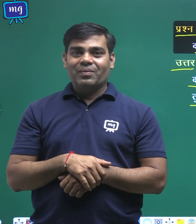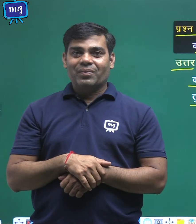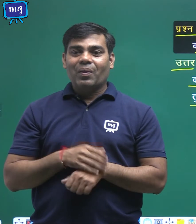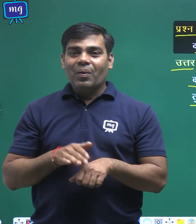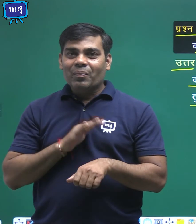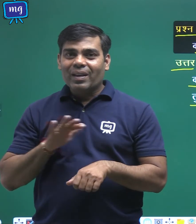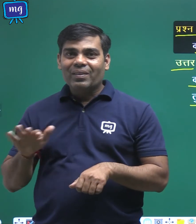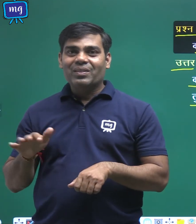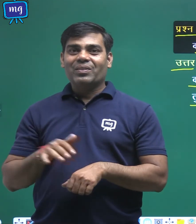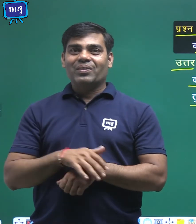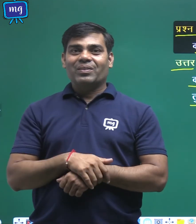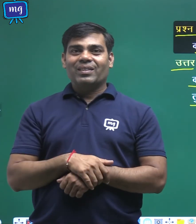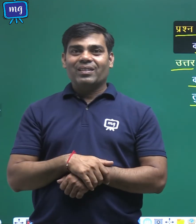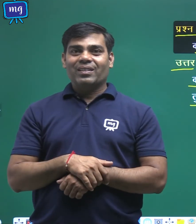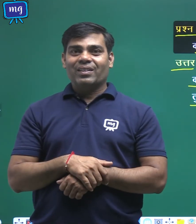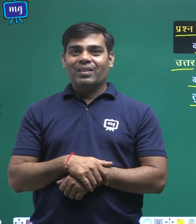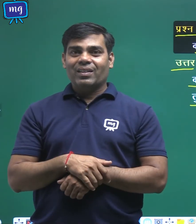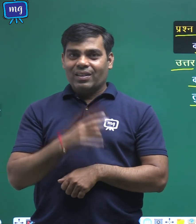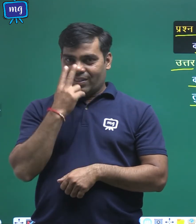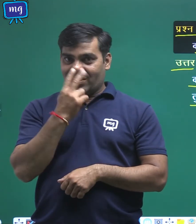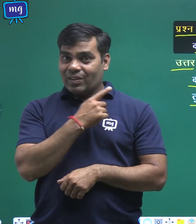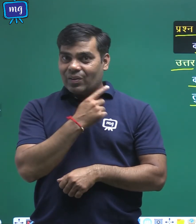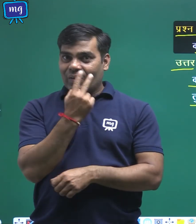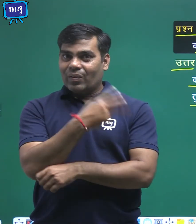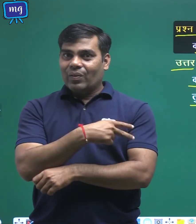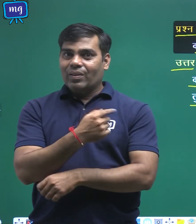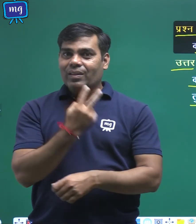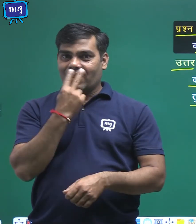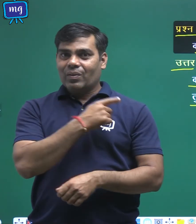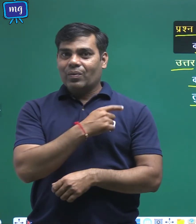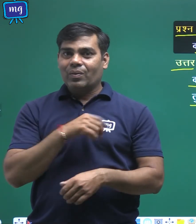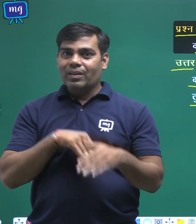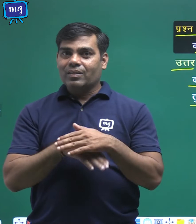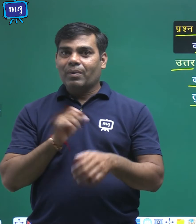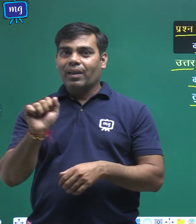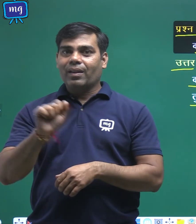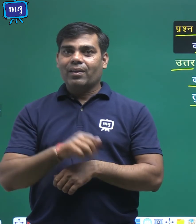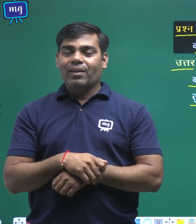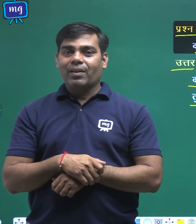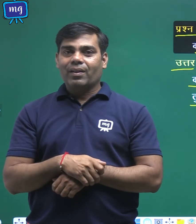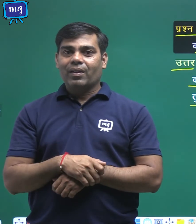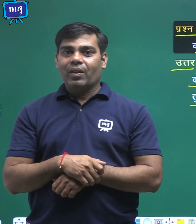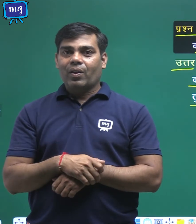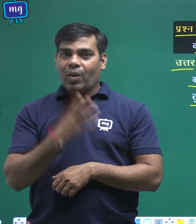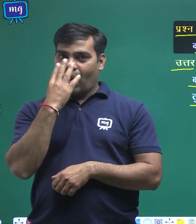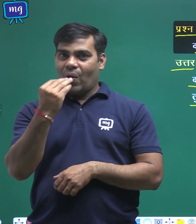प्यारे बच्चों, इस चित्र को देखो। इसमें